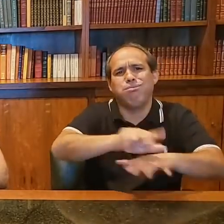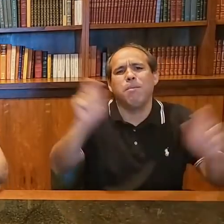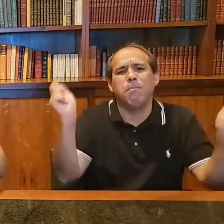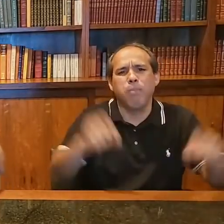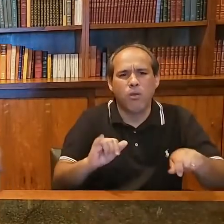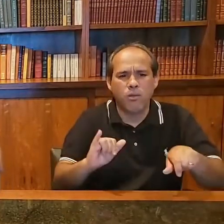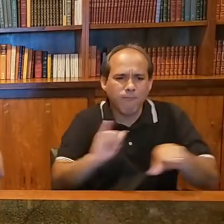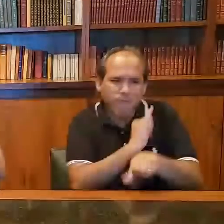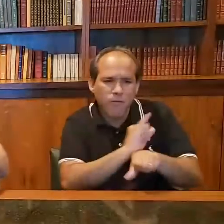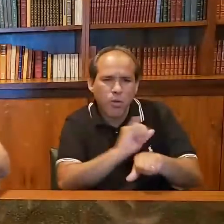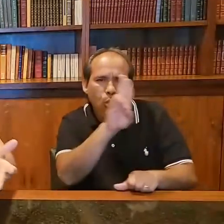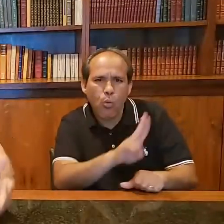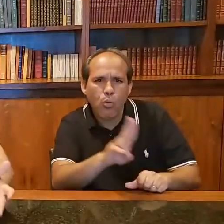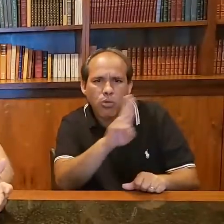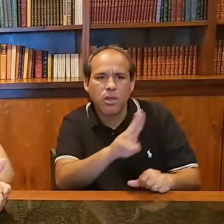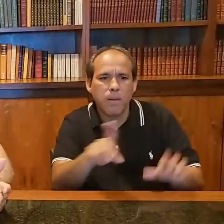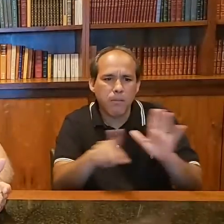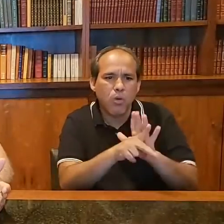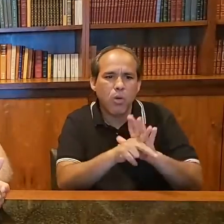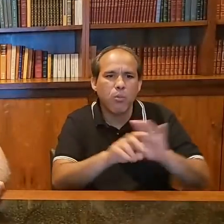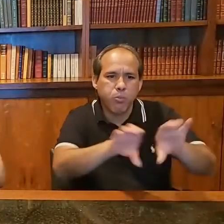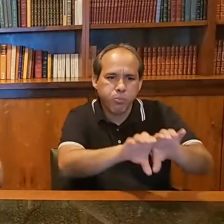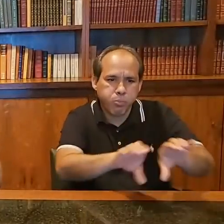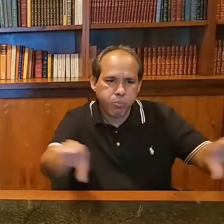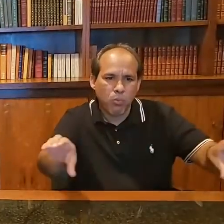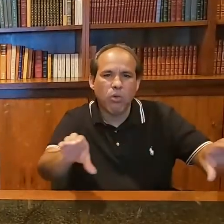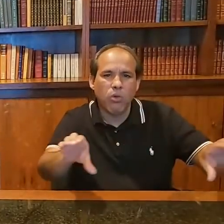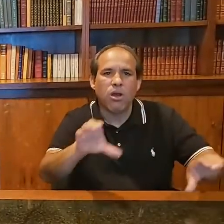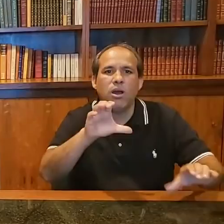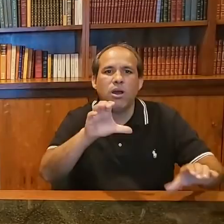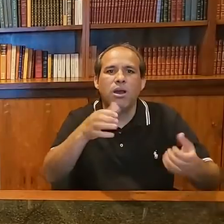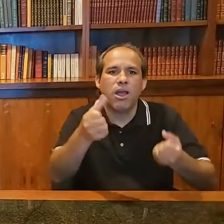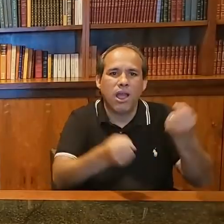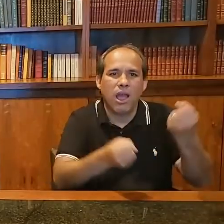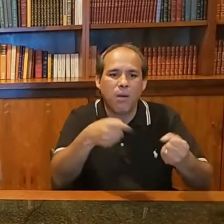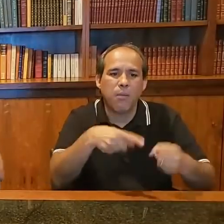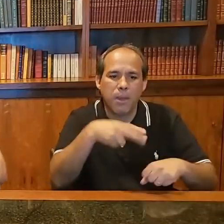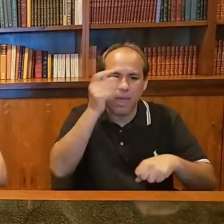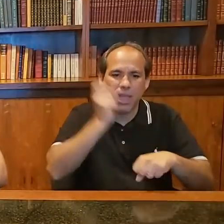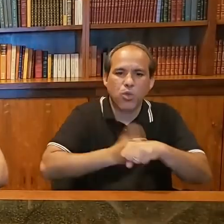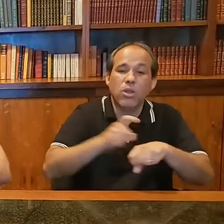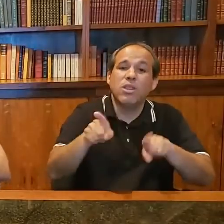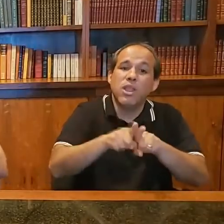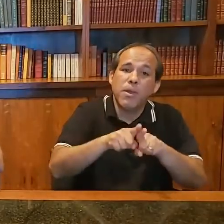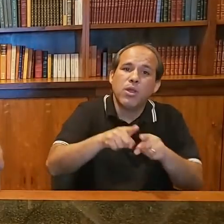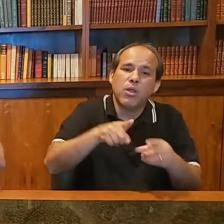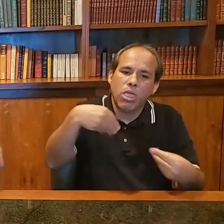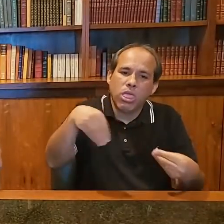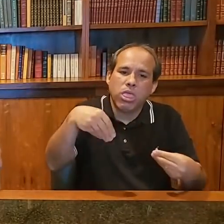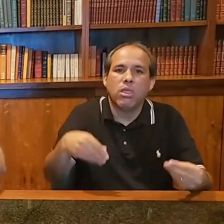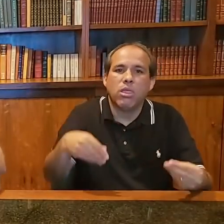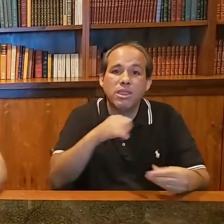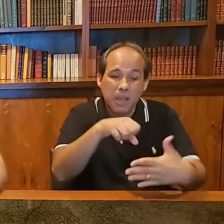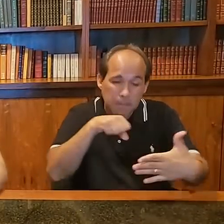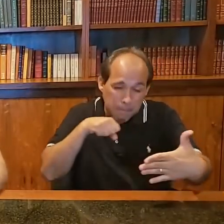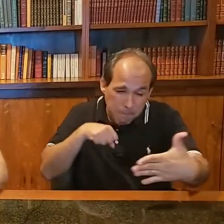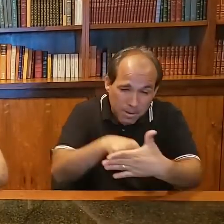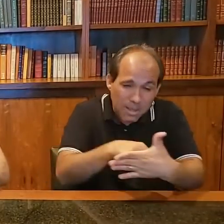como chassi de carro, porque ele é mais resistente e flexível. Então, no caso de um